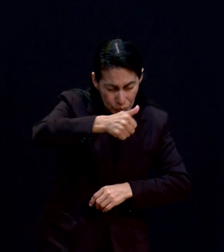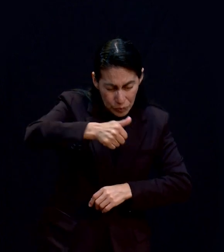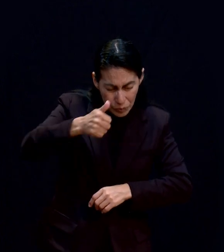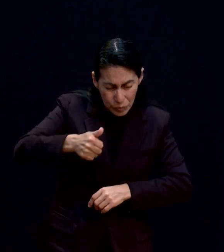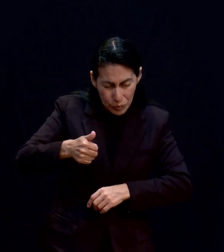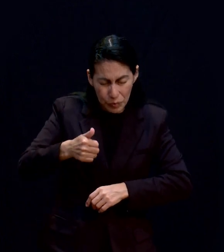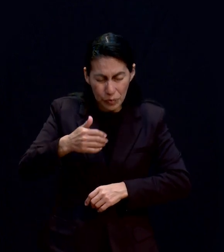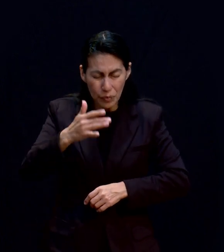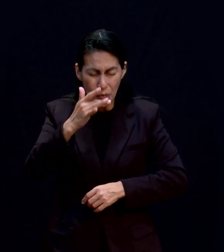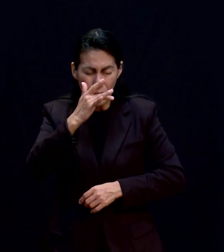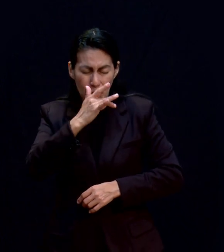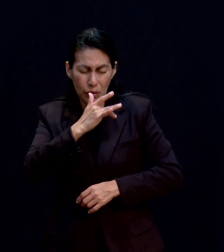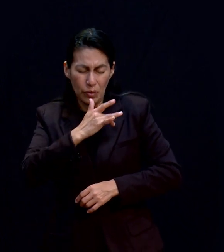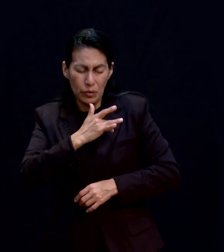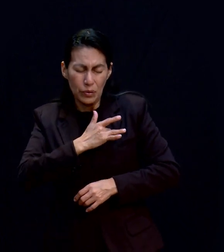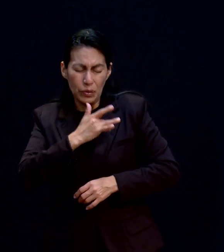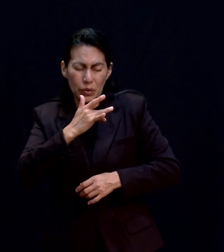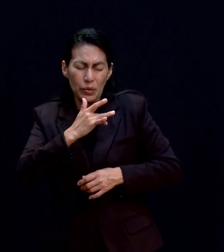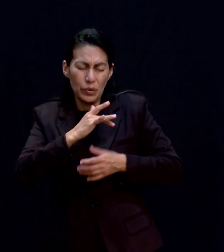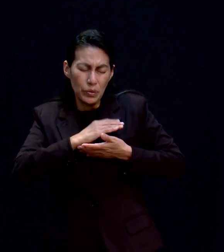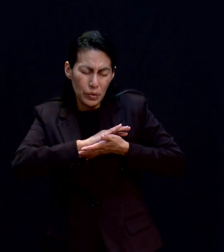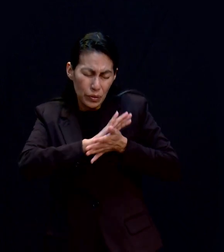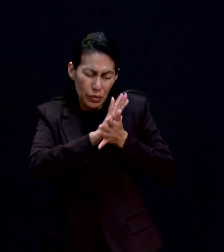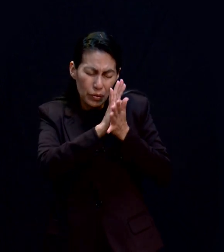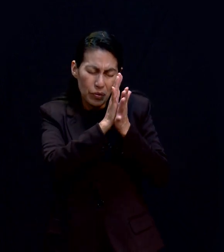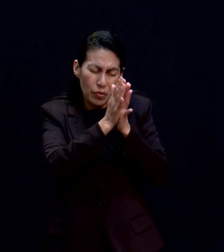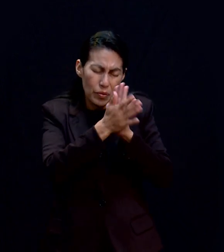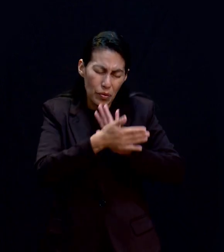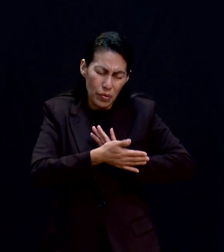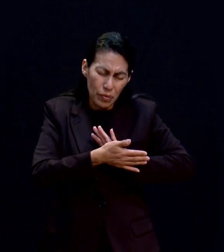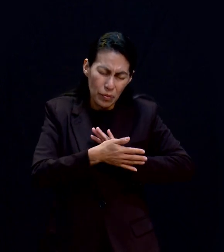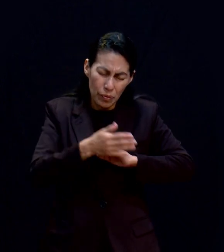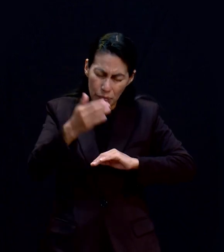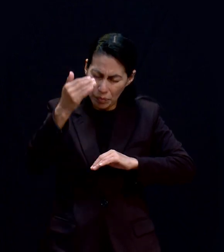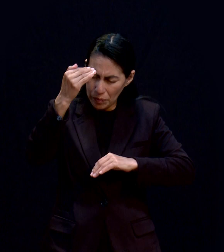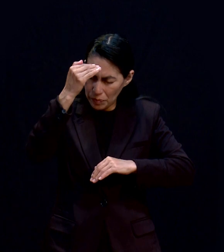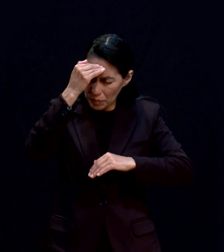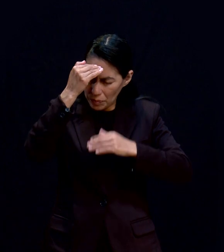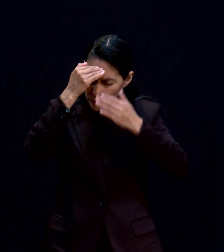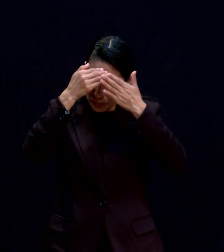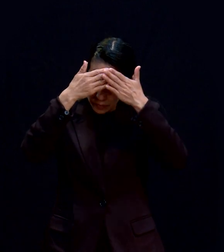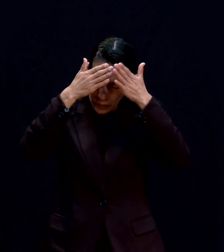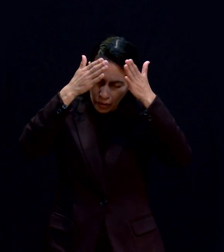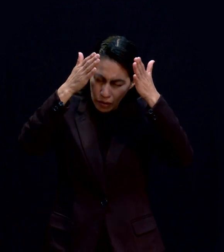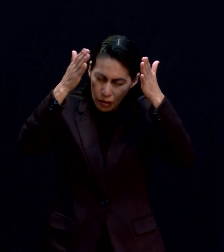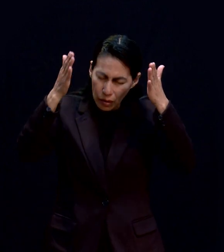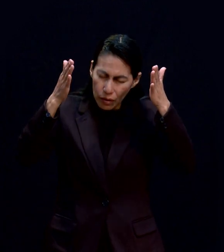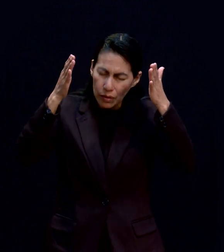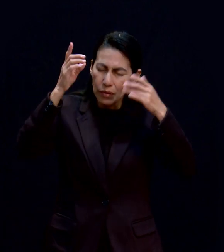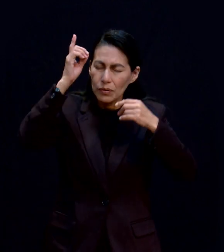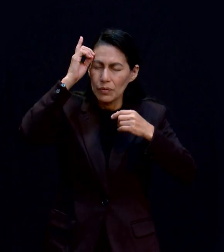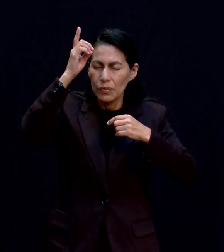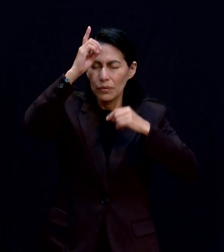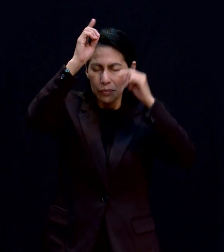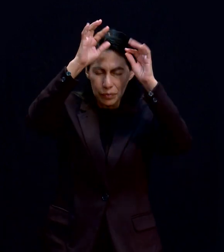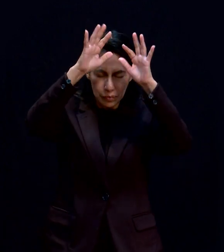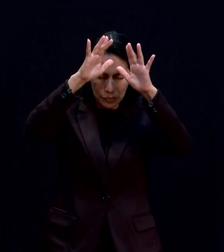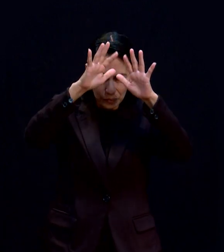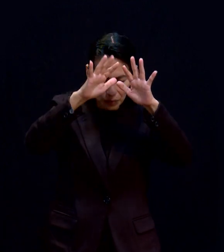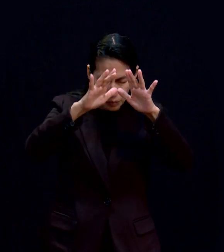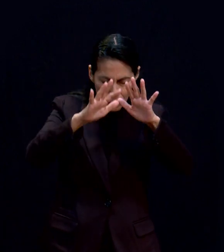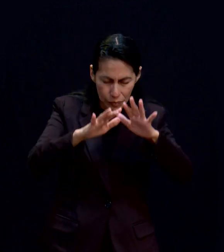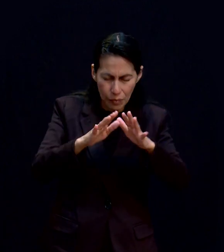cada uno de ellos toca su corazón abre su mente padre la línea los hacia ti y que tú